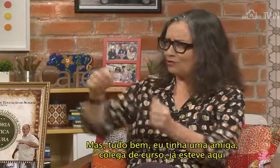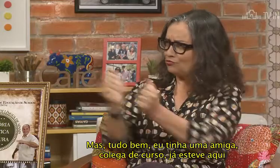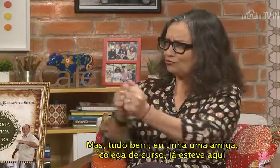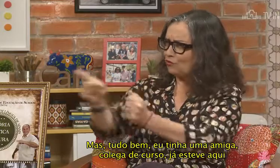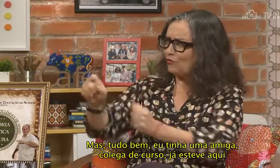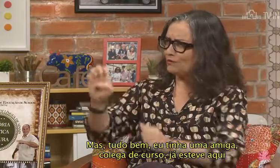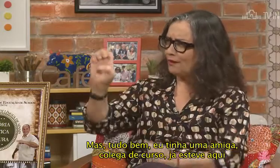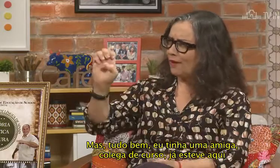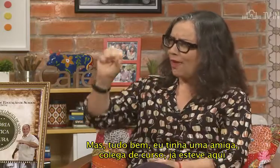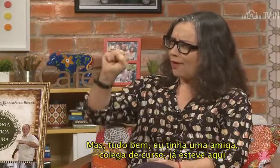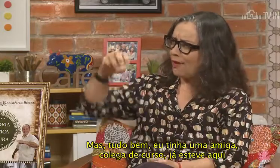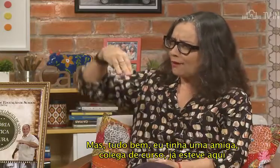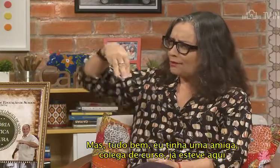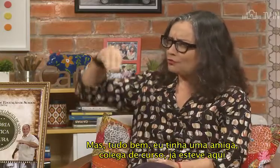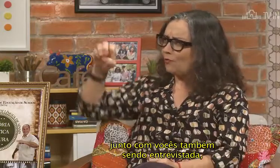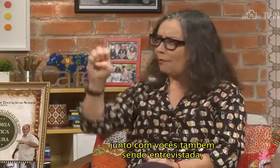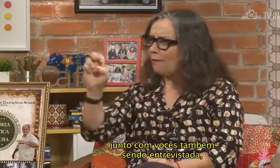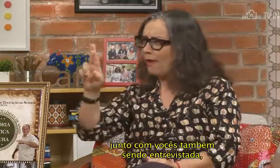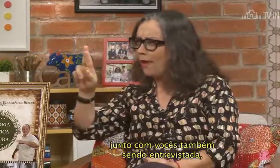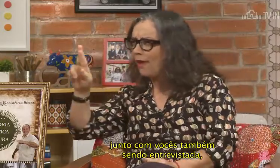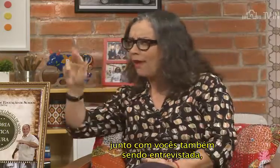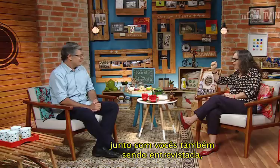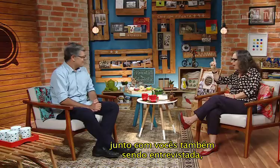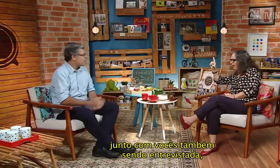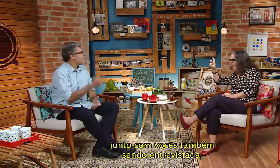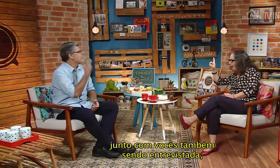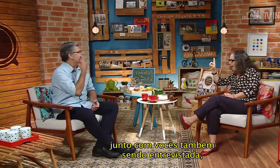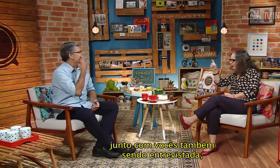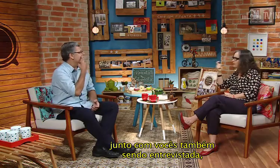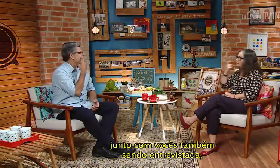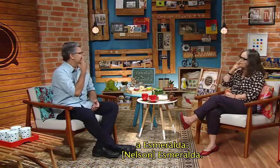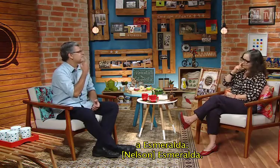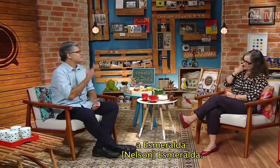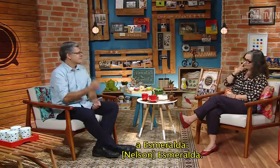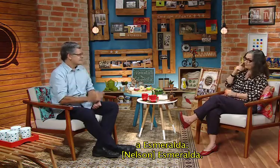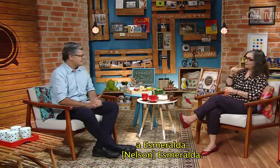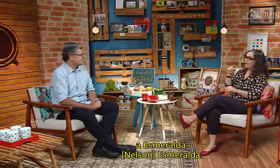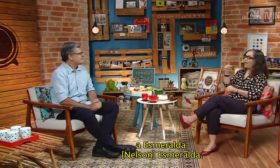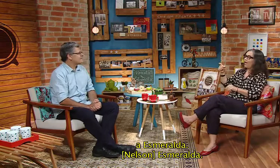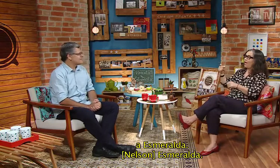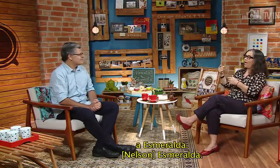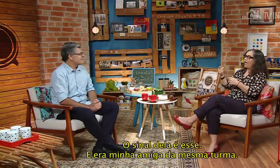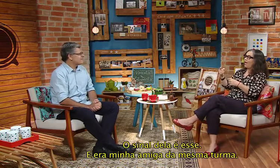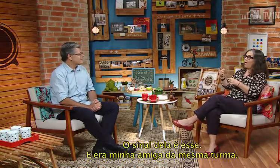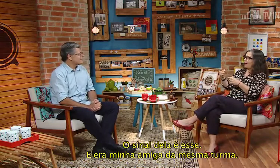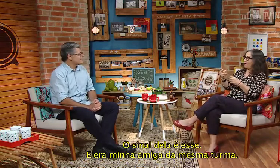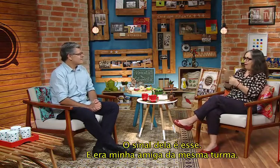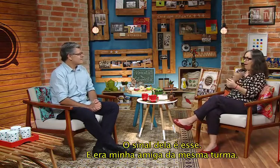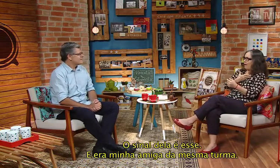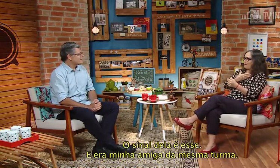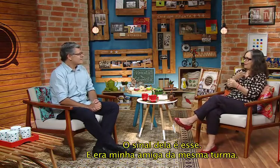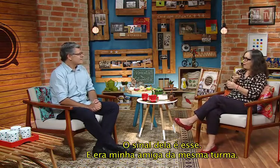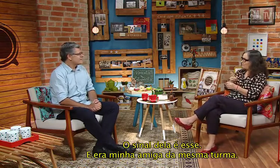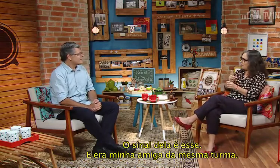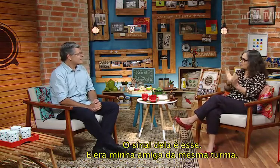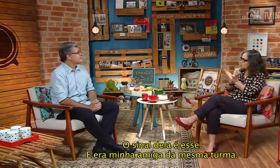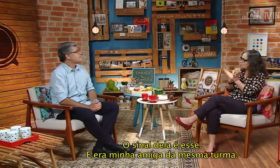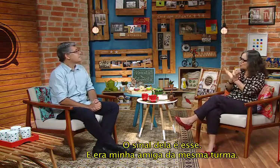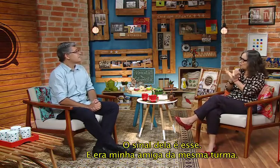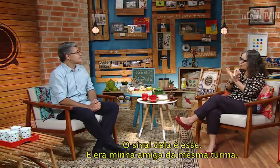colega de curso, já esteve aqui junto com vocês, também sendo entrevistada. Esmeralda. Esmeralda, isso, sinal dela é esse. E era minha